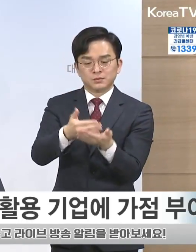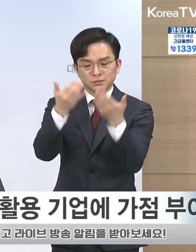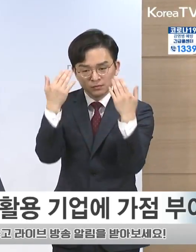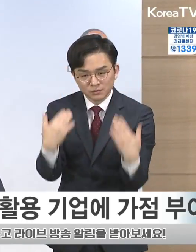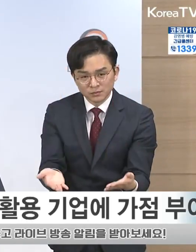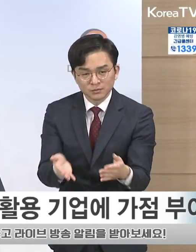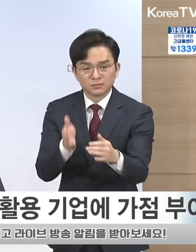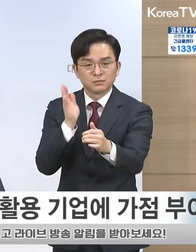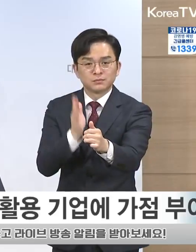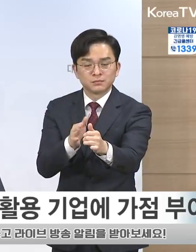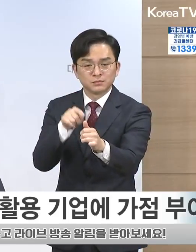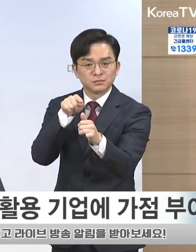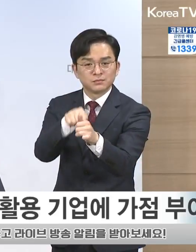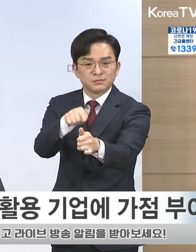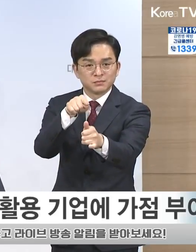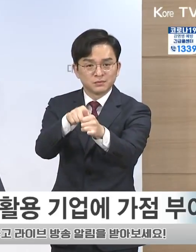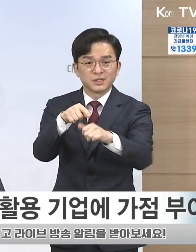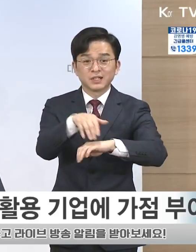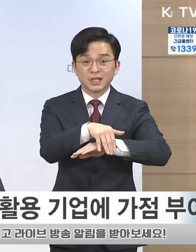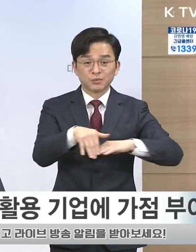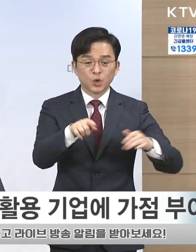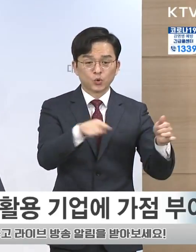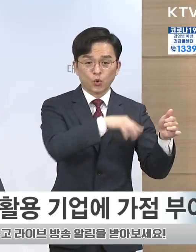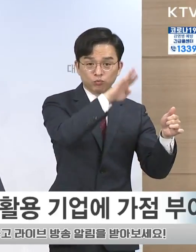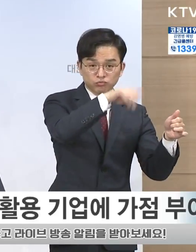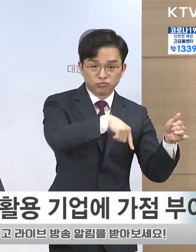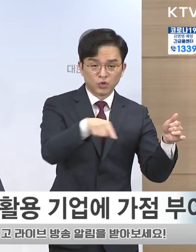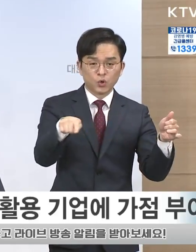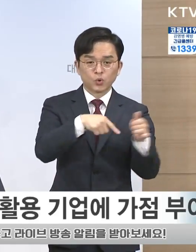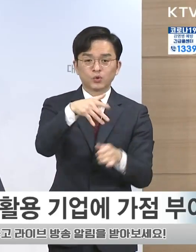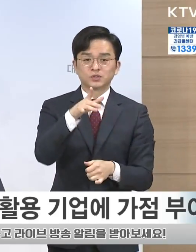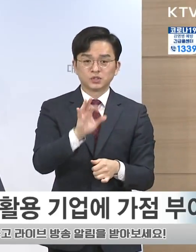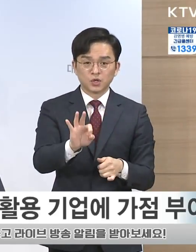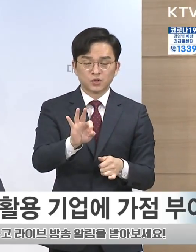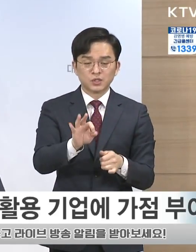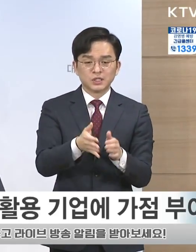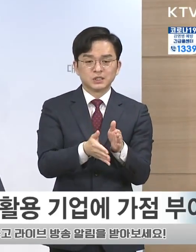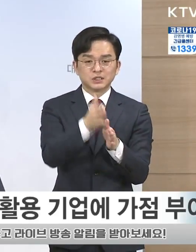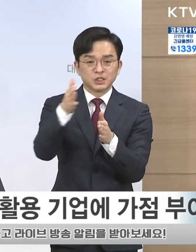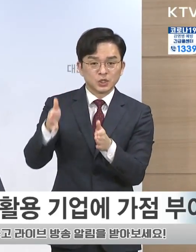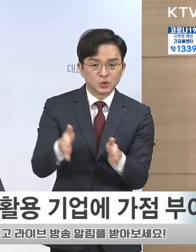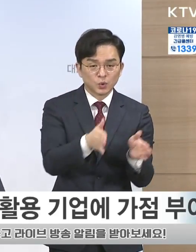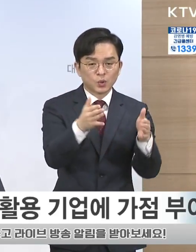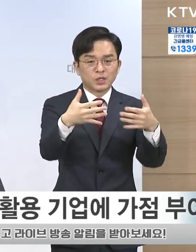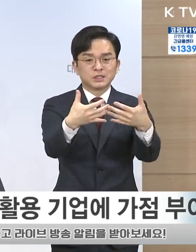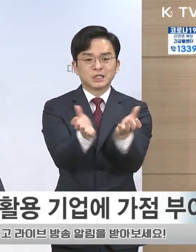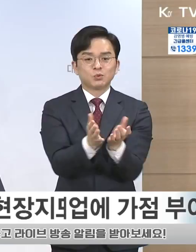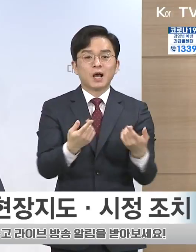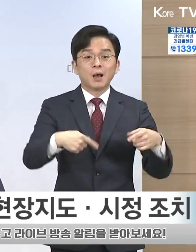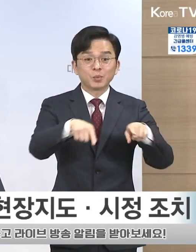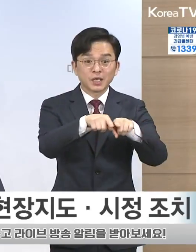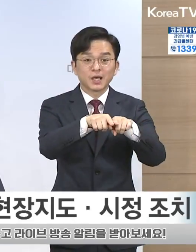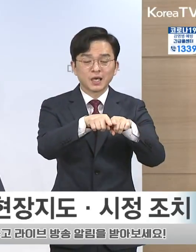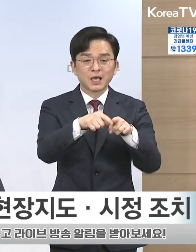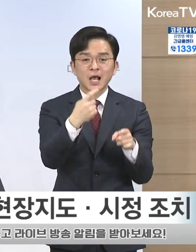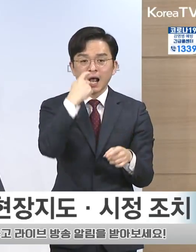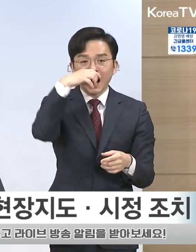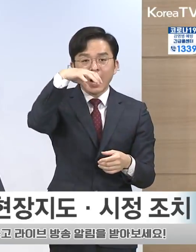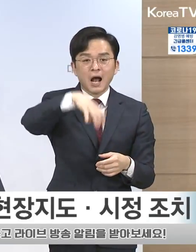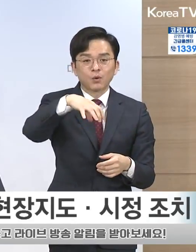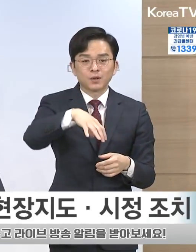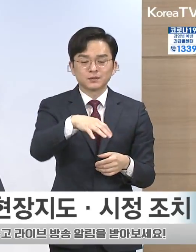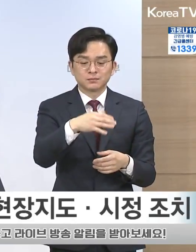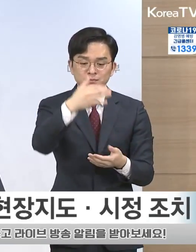이끌어내겠습니다. 교육부는 교육청, 지자체 등 관련 기관과 함께 현장 안전 점검반을